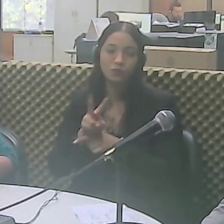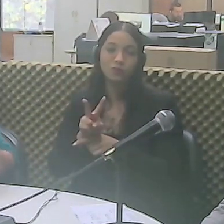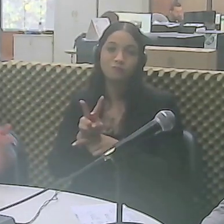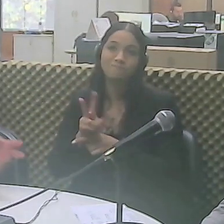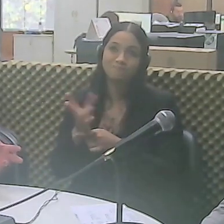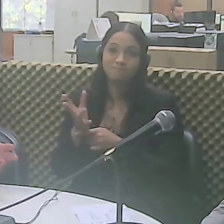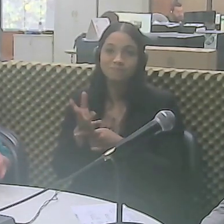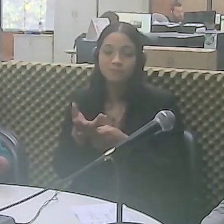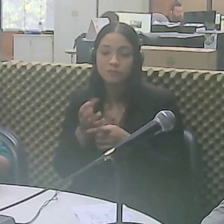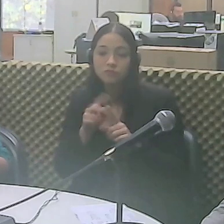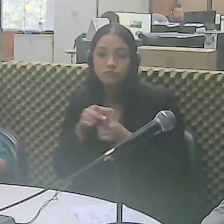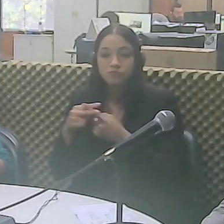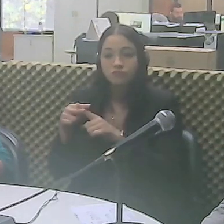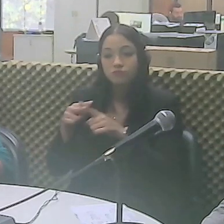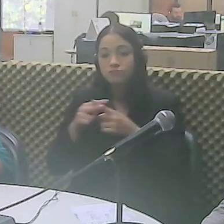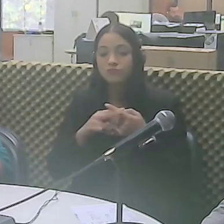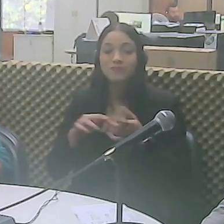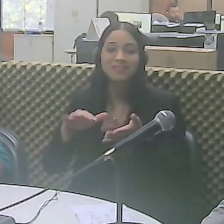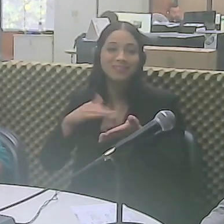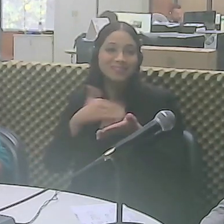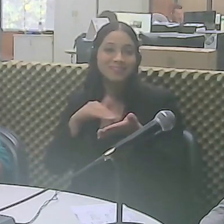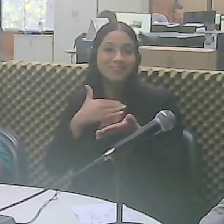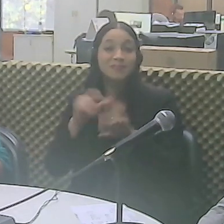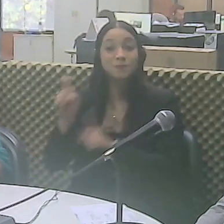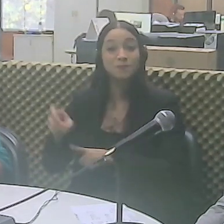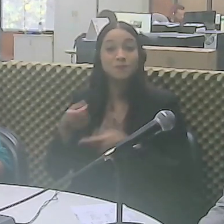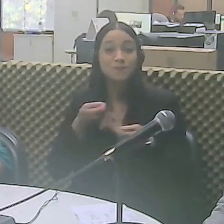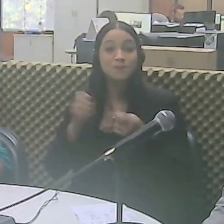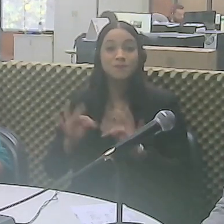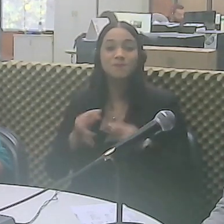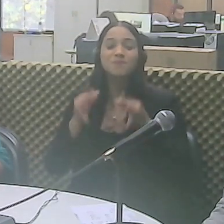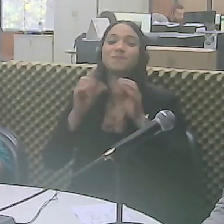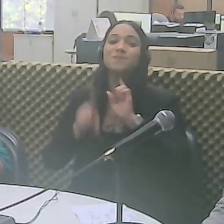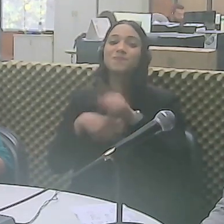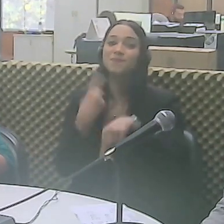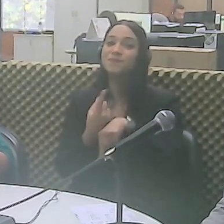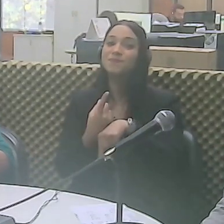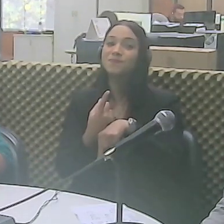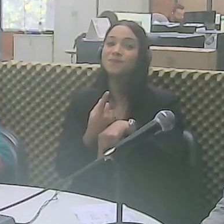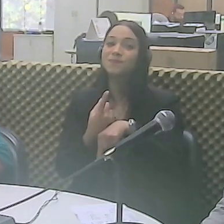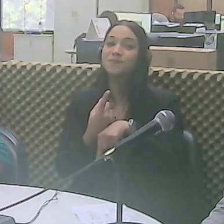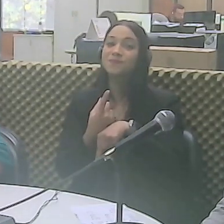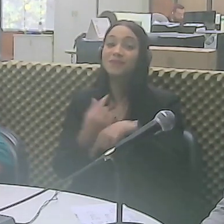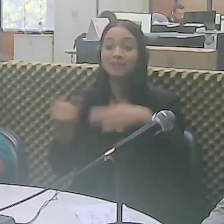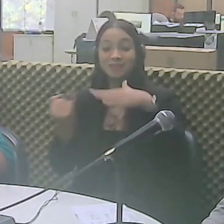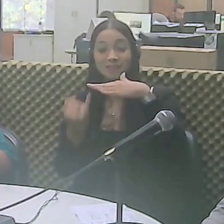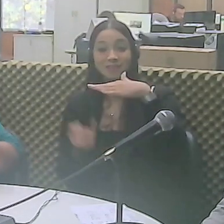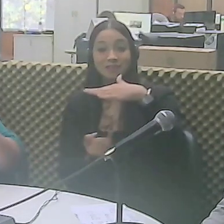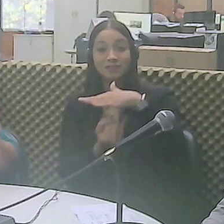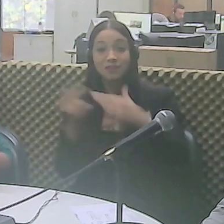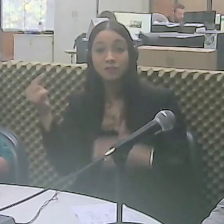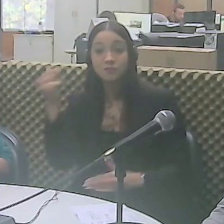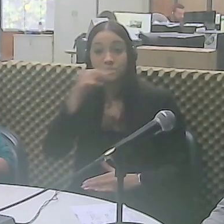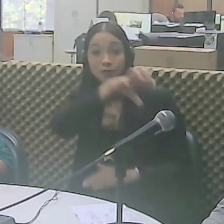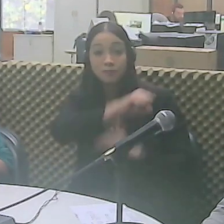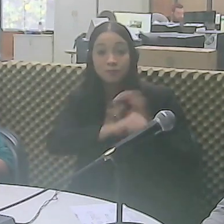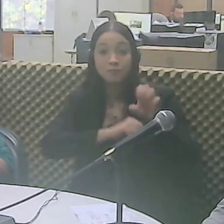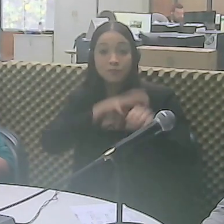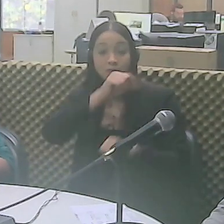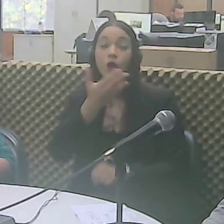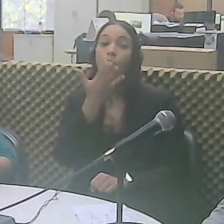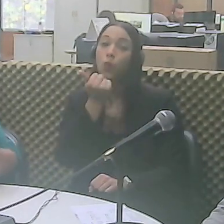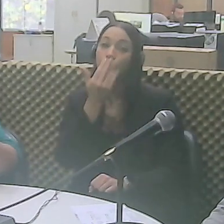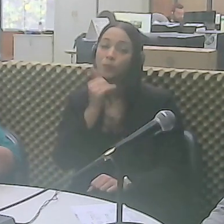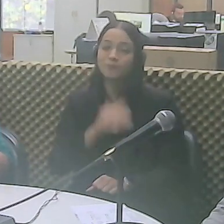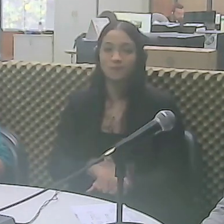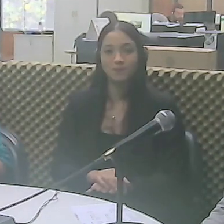que é feita uma manutenção por parte da Secretaria de Agronegócio, Economia e Inovação. E as entidades vão lá e retiram esses